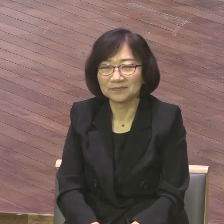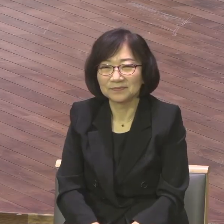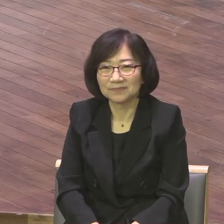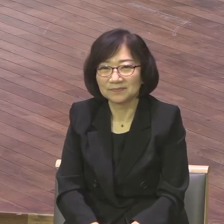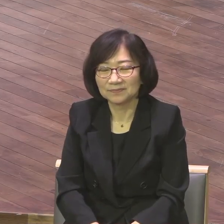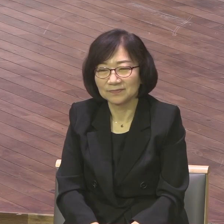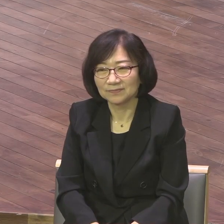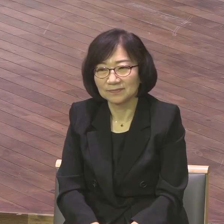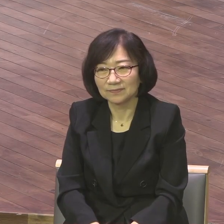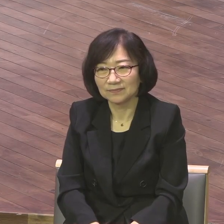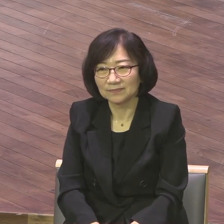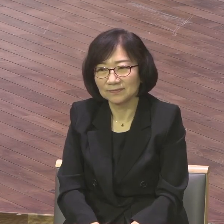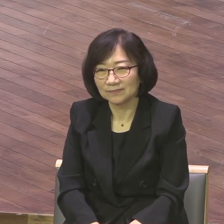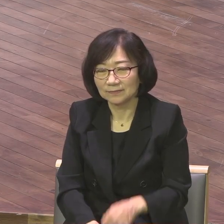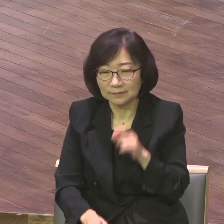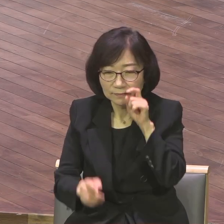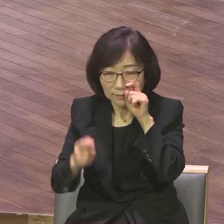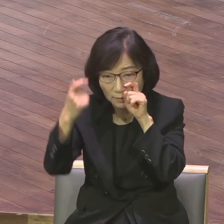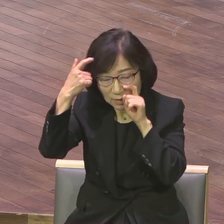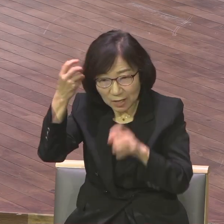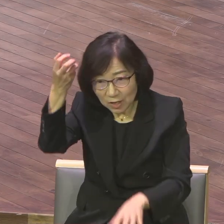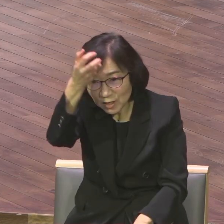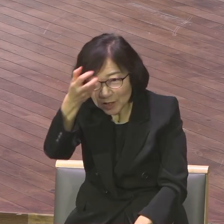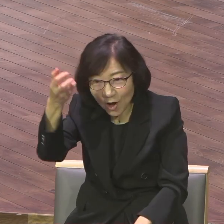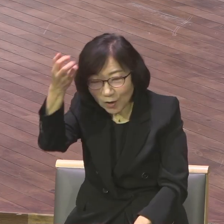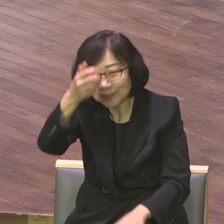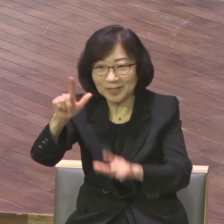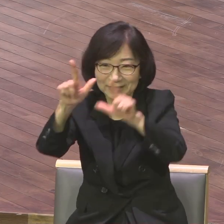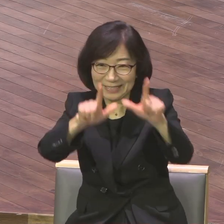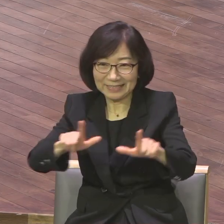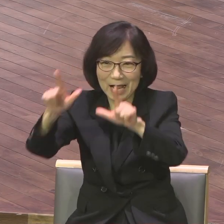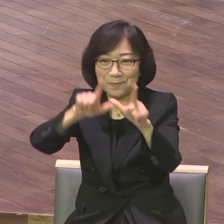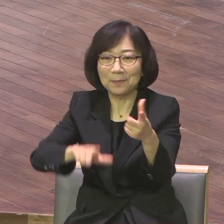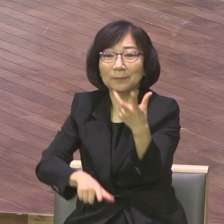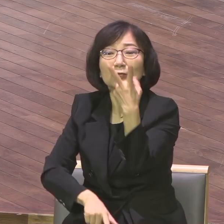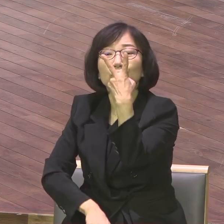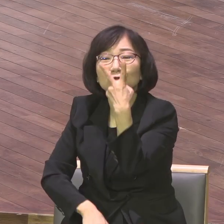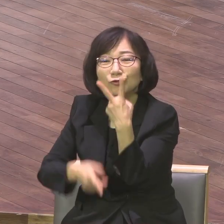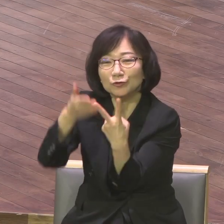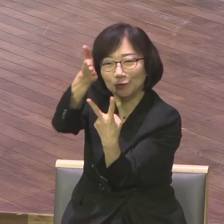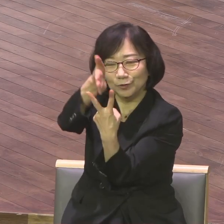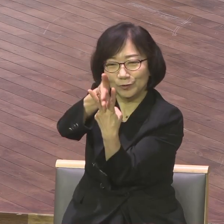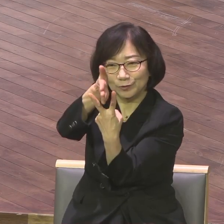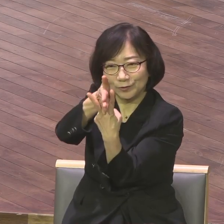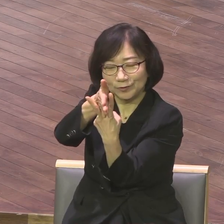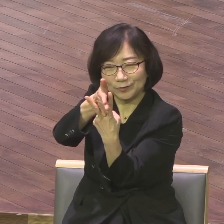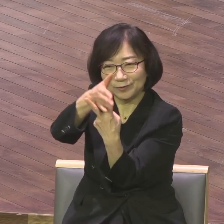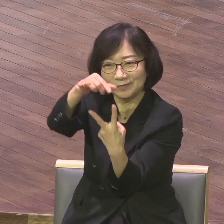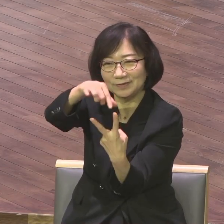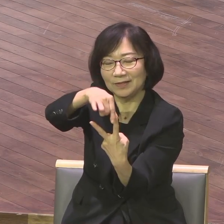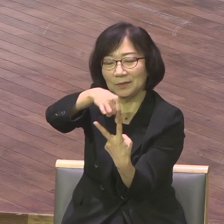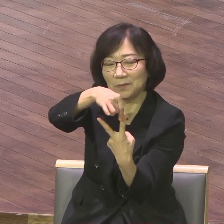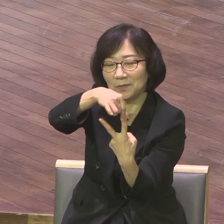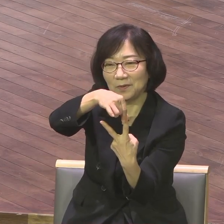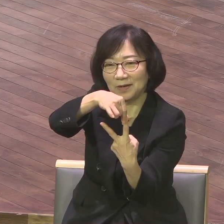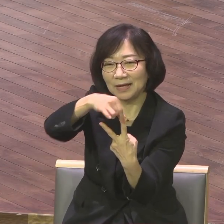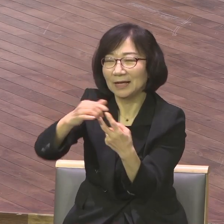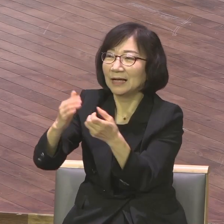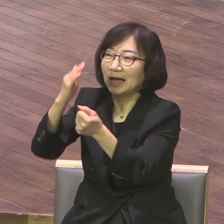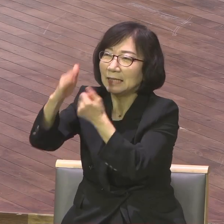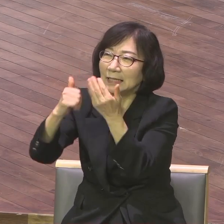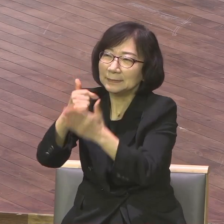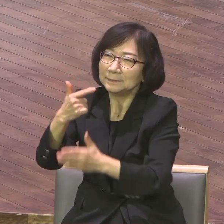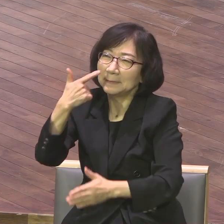영적인 삶에는요, 두 가지 유행이 있습니다. 한 유행은 하나님 아버지를